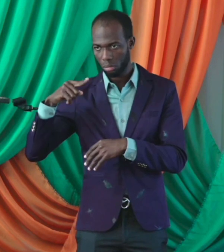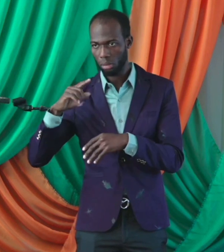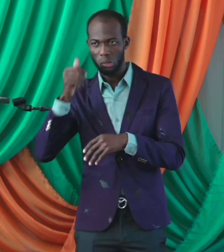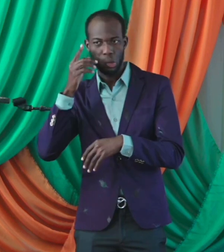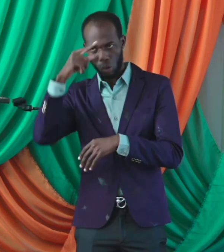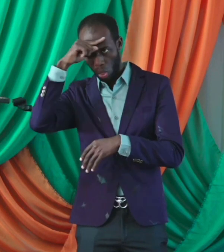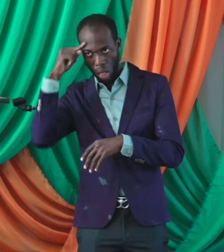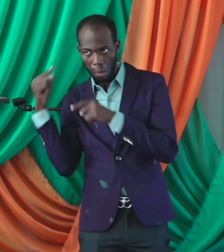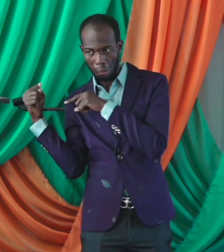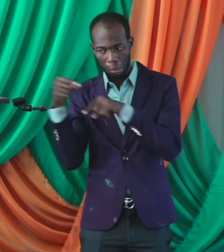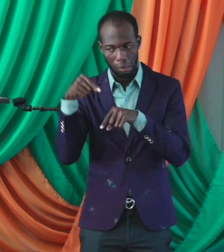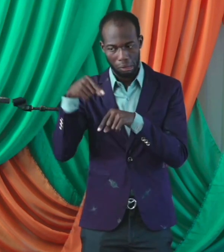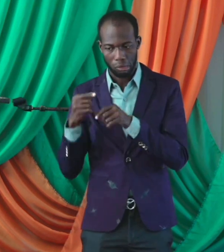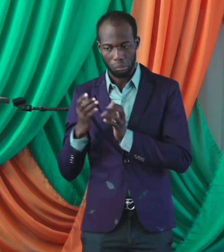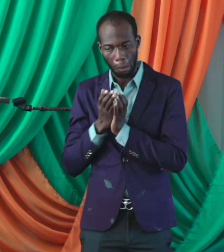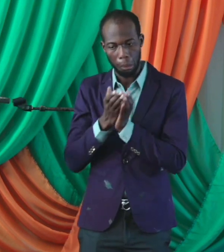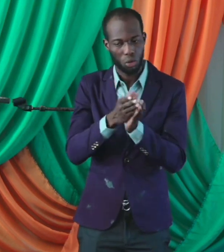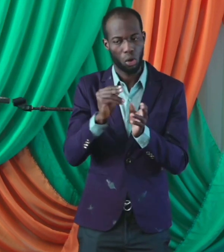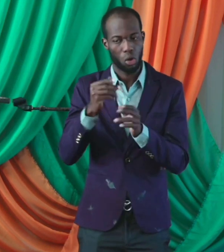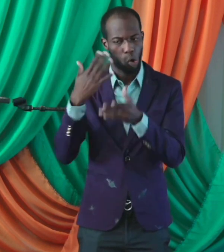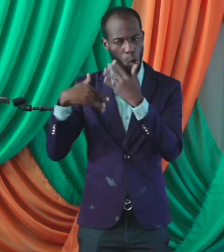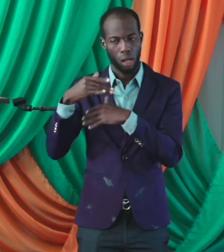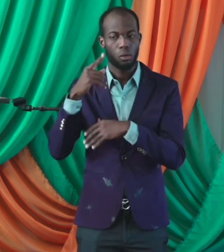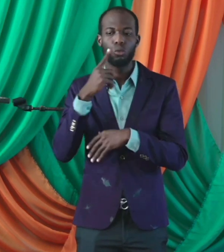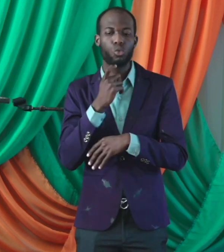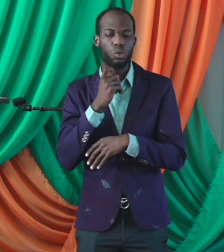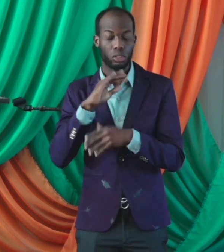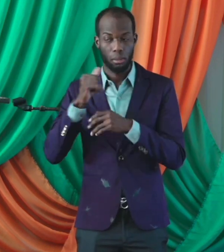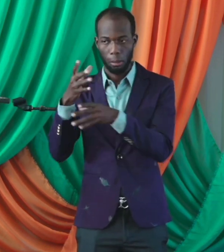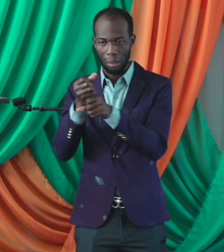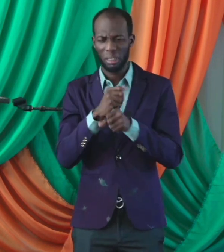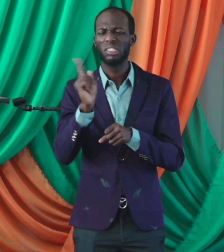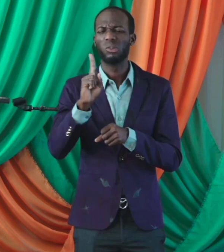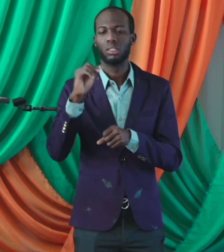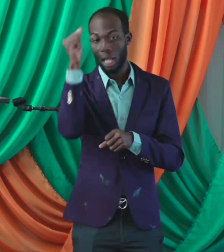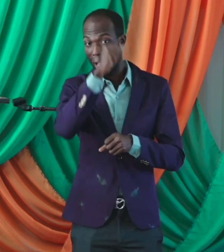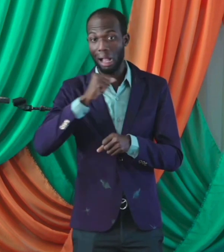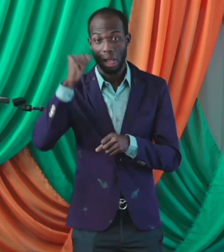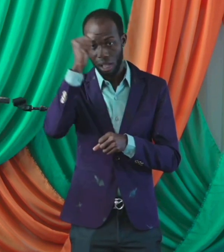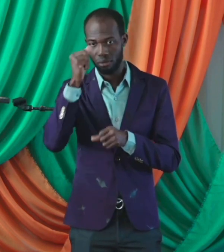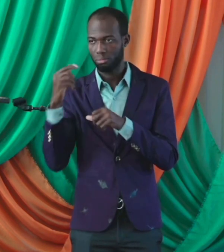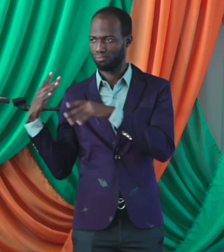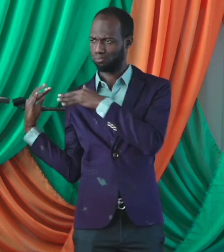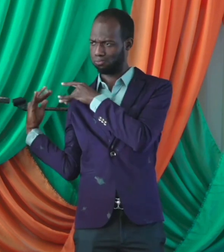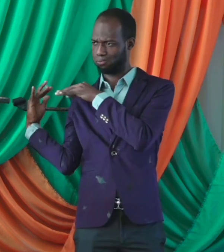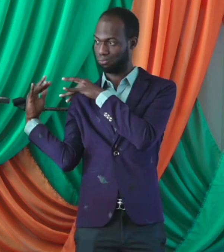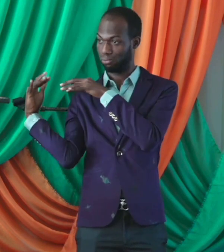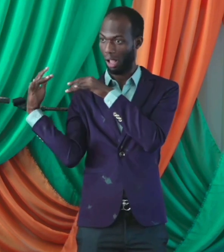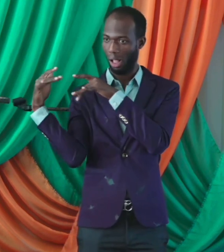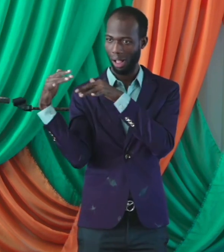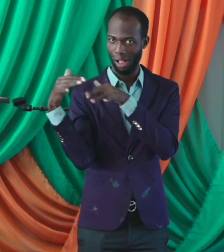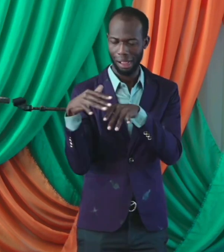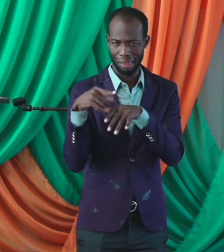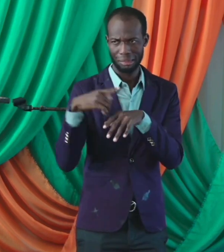là. C'était un Indien pour rouge qui était là. Nous avons kidnappé nous après en Afrique. Nous avons atterri sur le territoire.